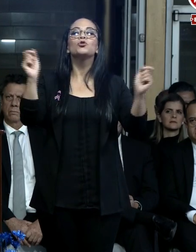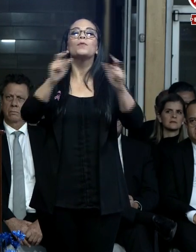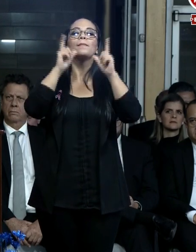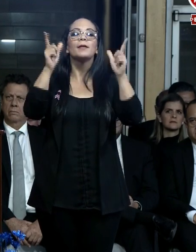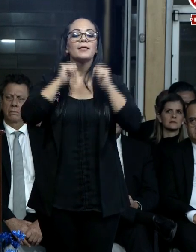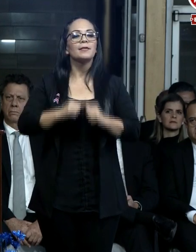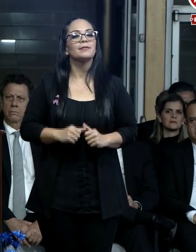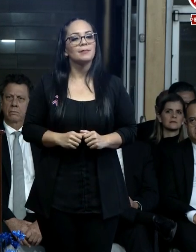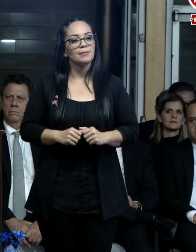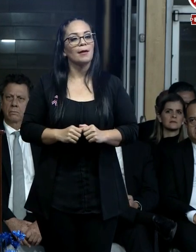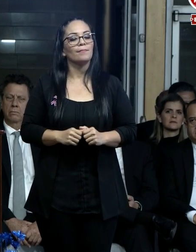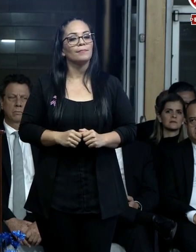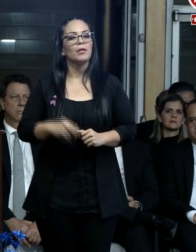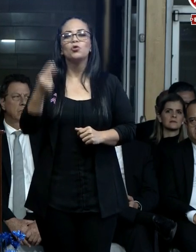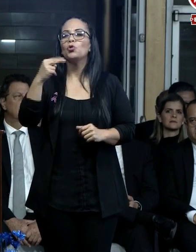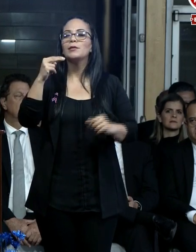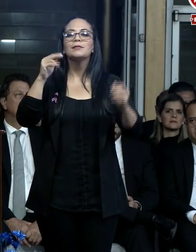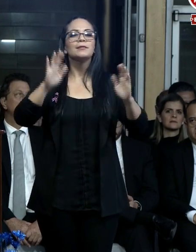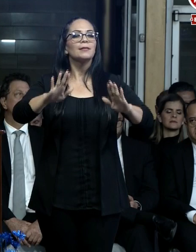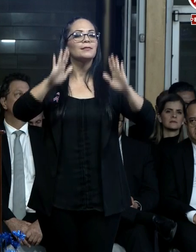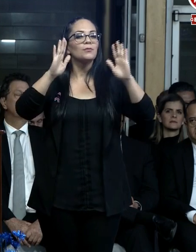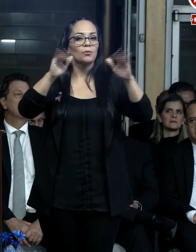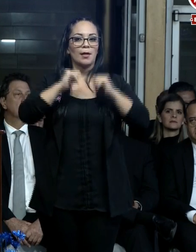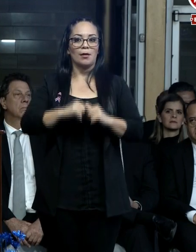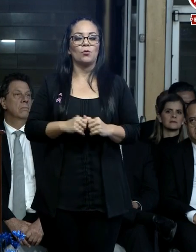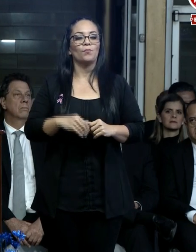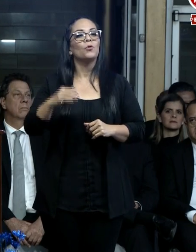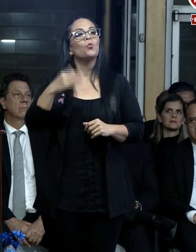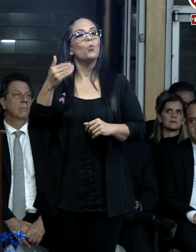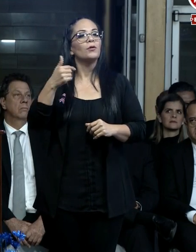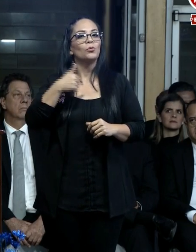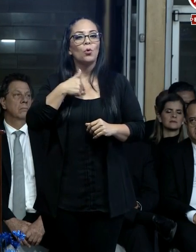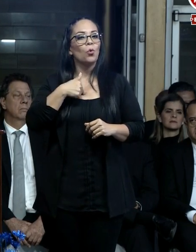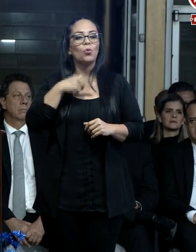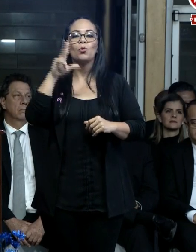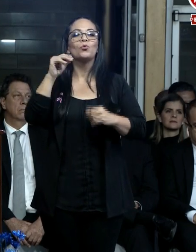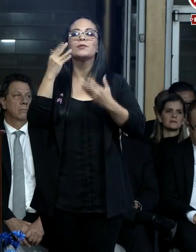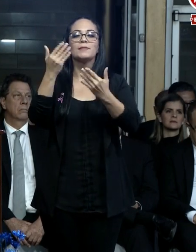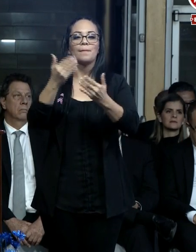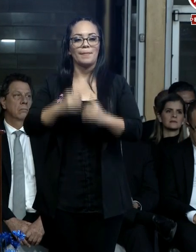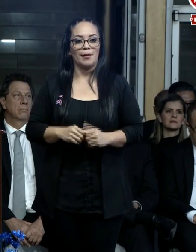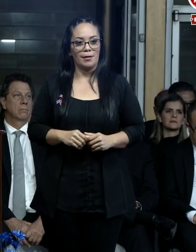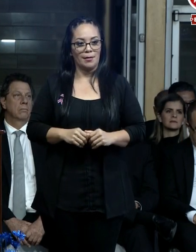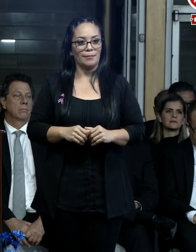sorpresas, noticias extraordinarias cuando uno menos lo espera.